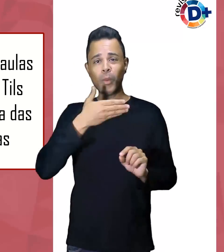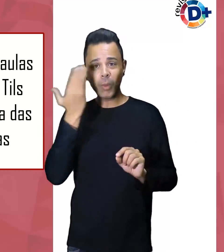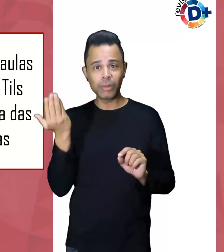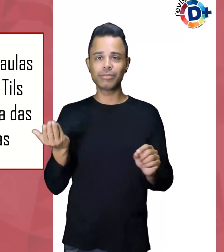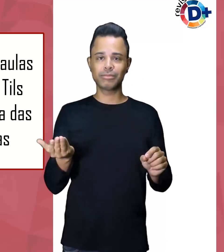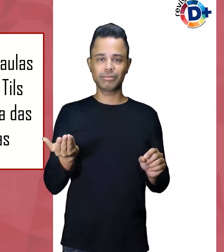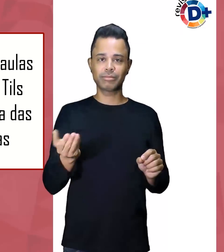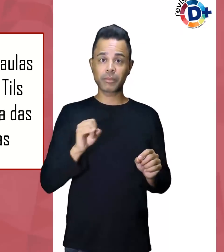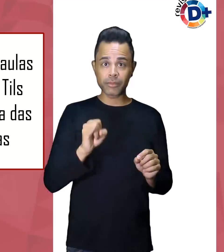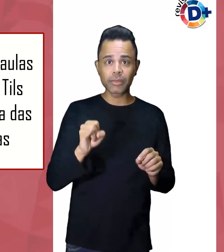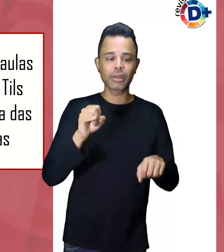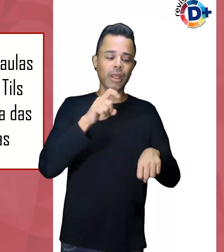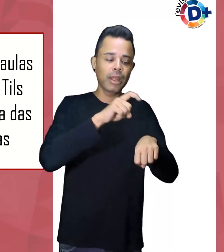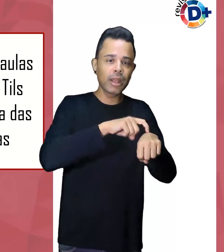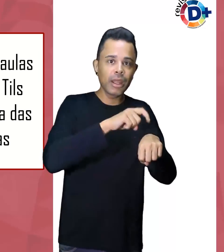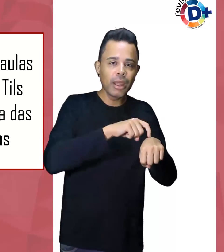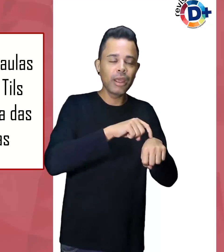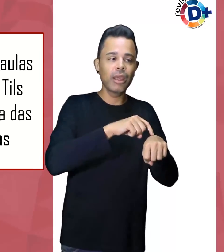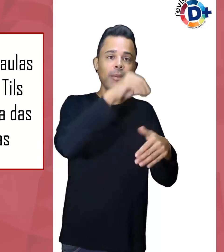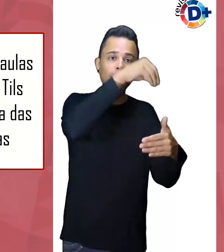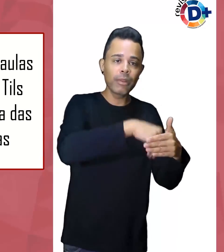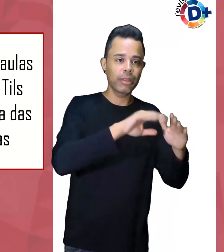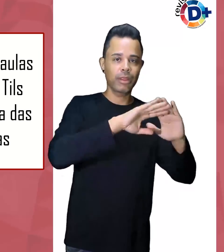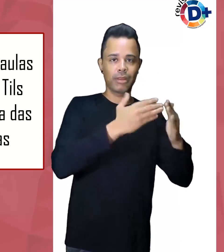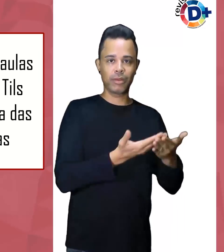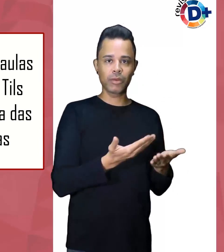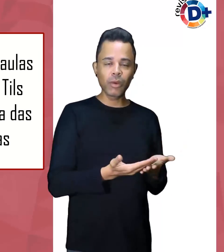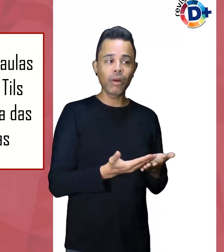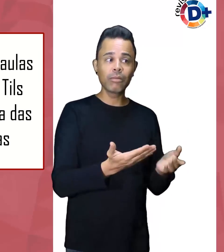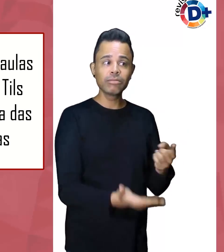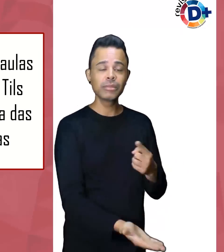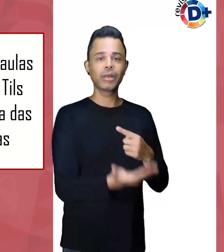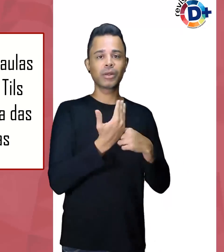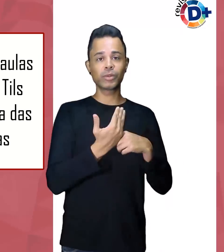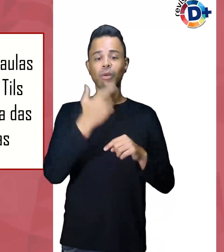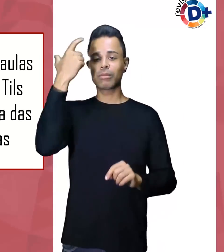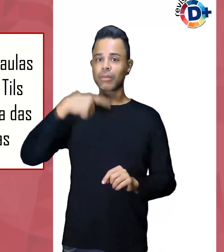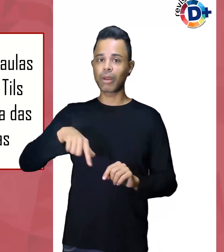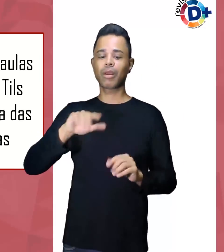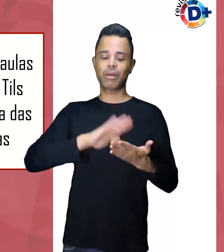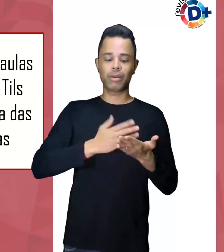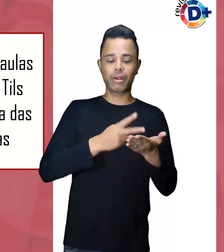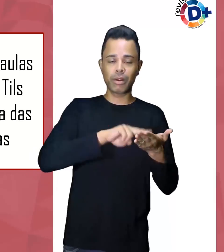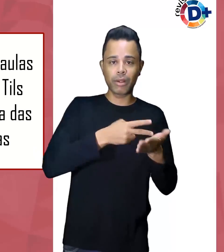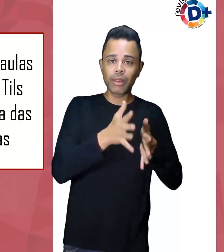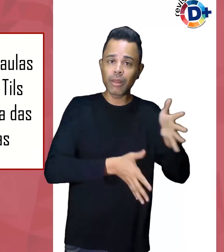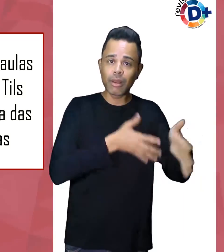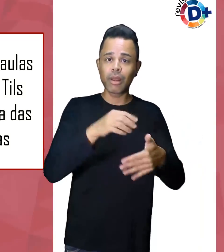tempo escolar nos desafia a refletir na função do tradutor e intérprete de língua de sinais dentro da